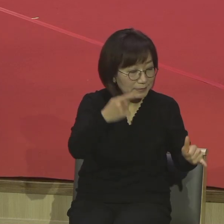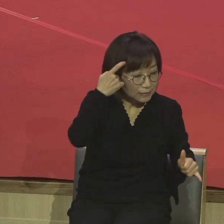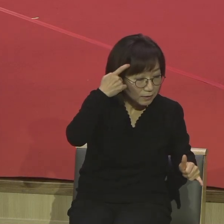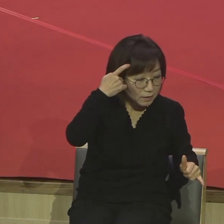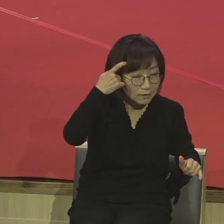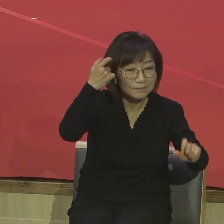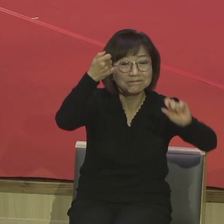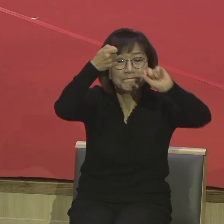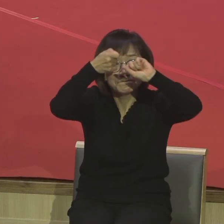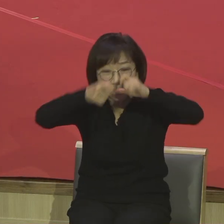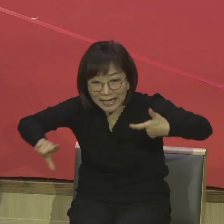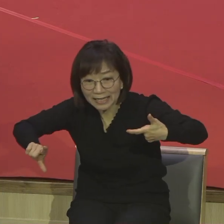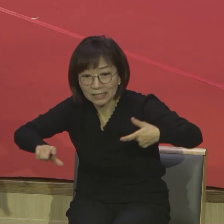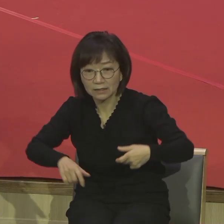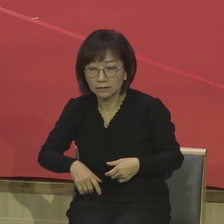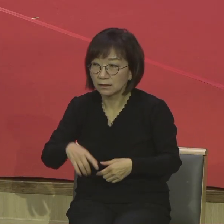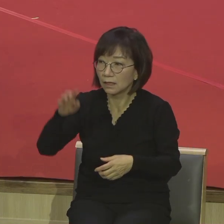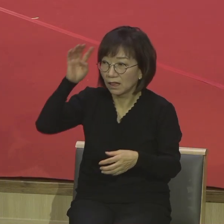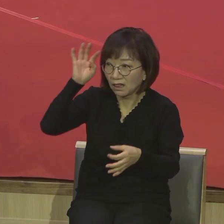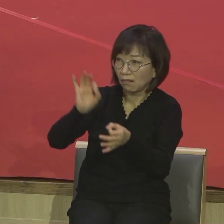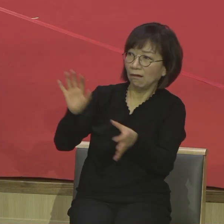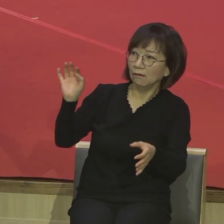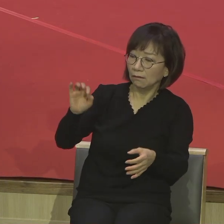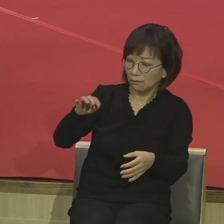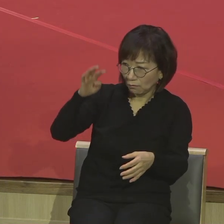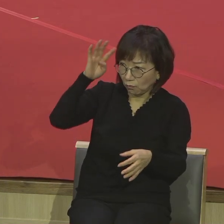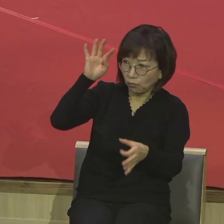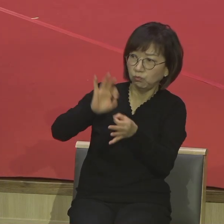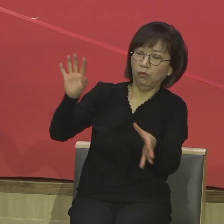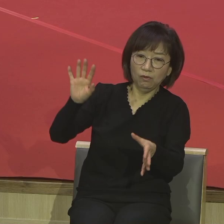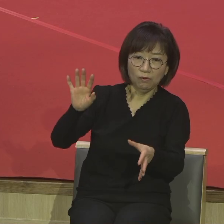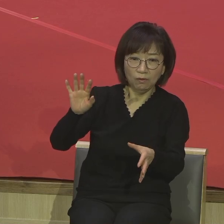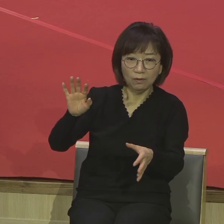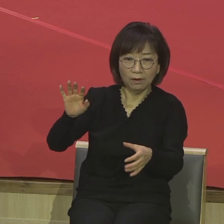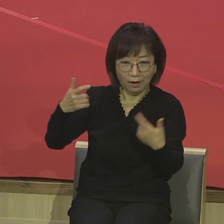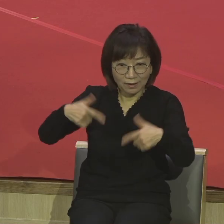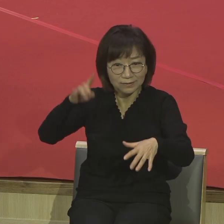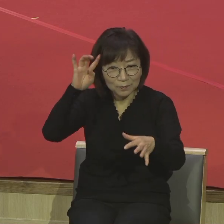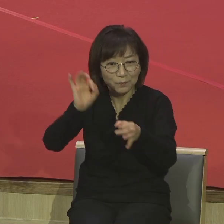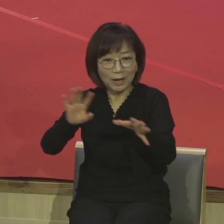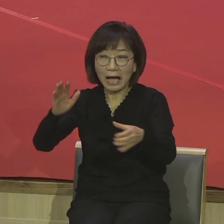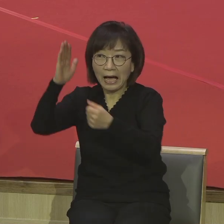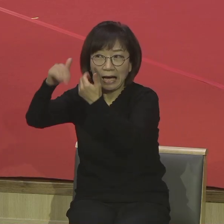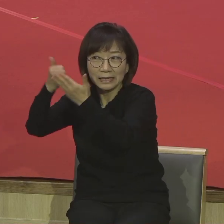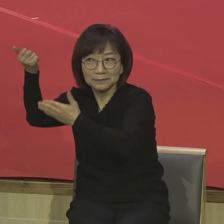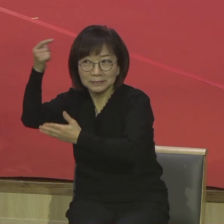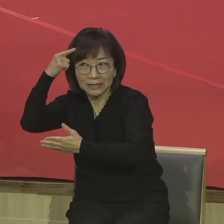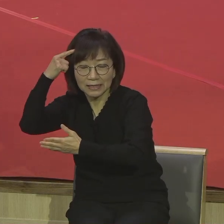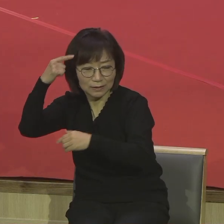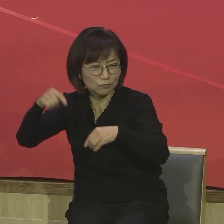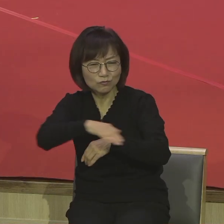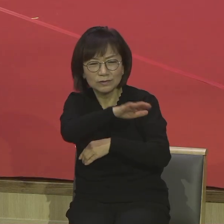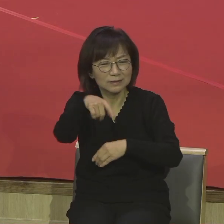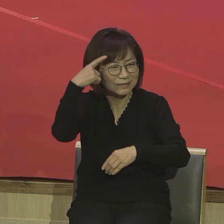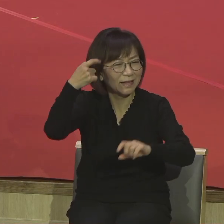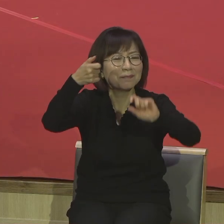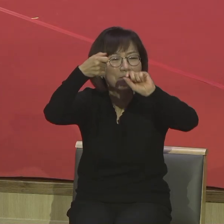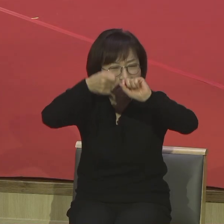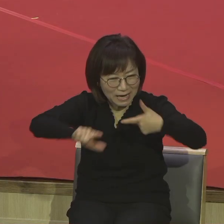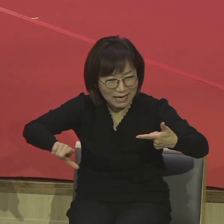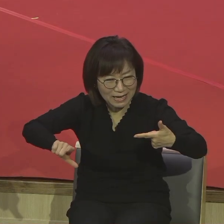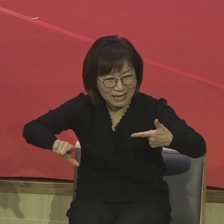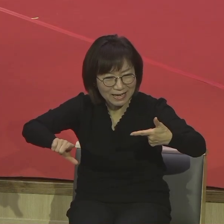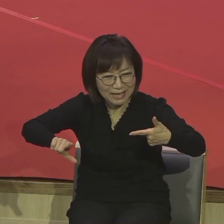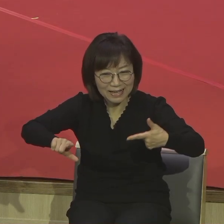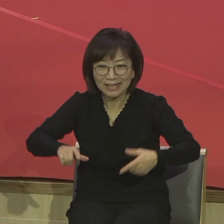정반대로 반전의 연속이다. 그렇게 볼 수 있어요. 성탄 자체뿐만 아니라